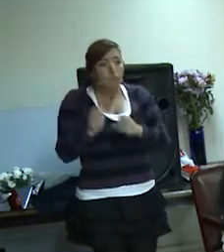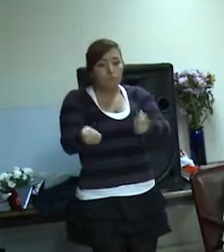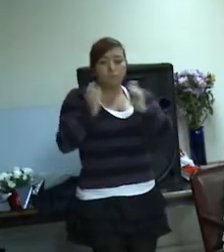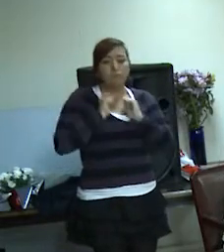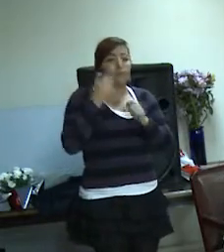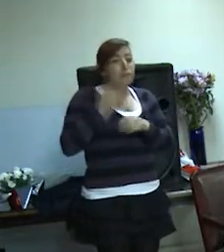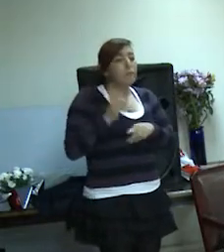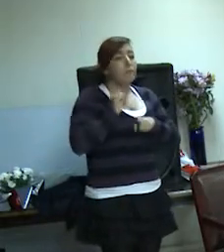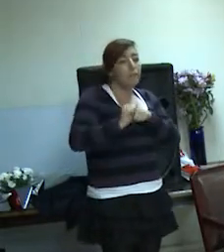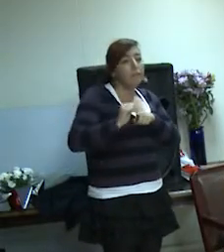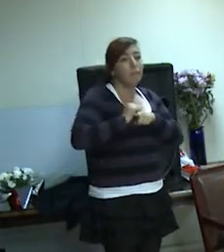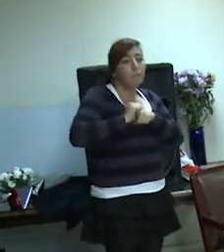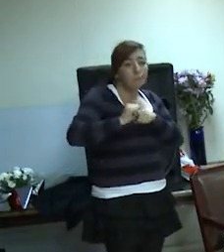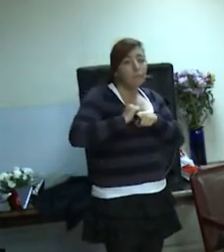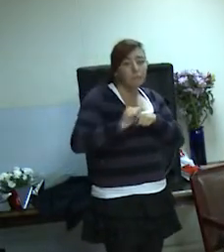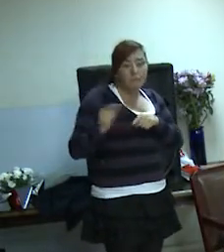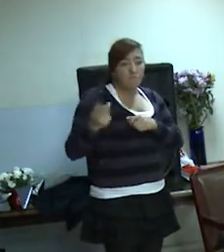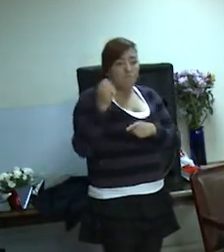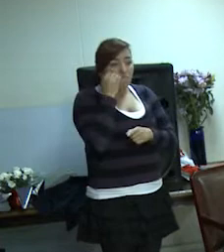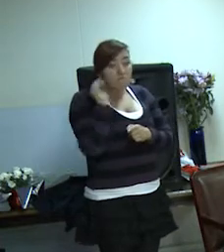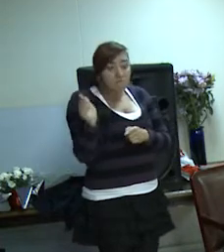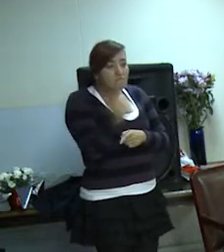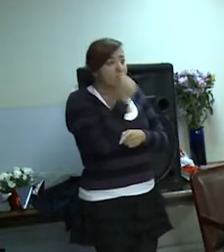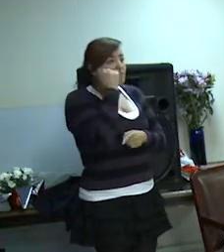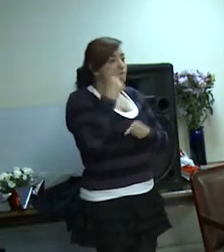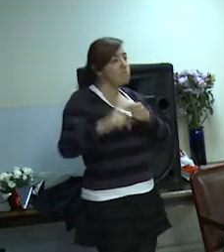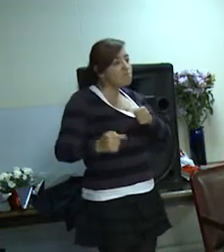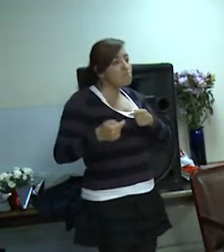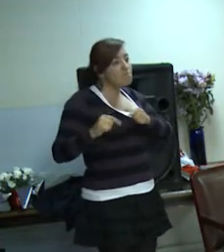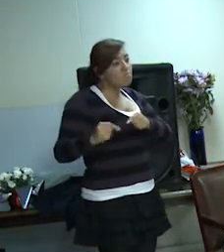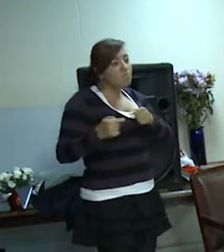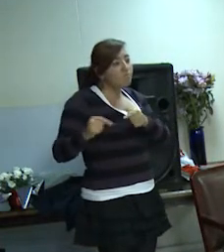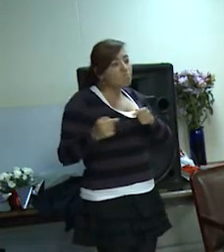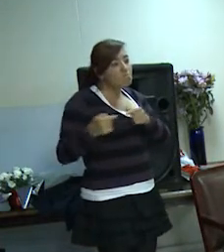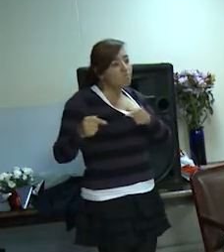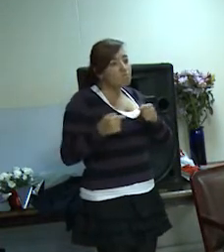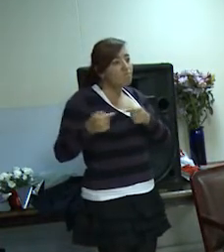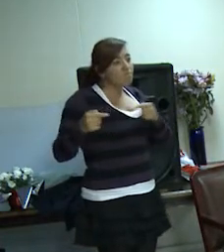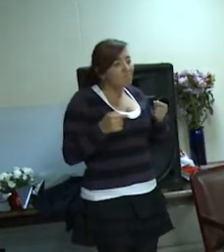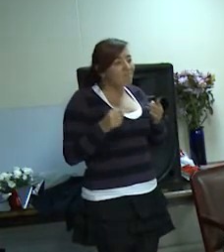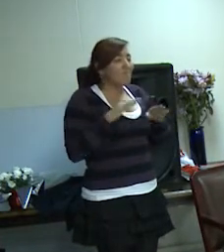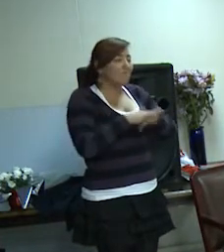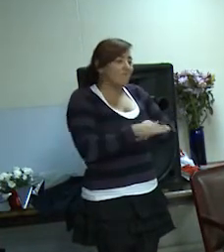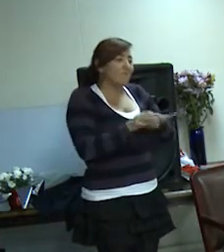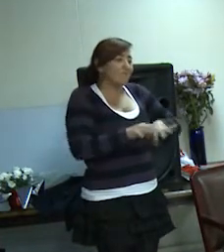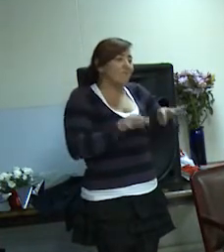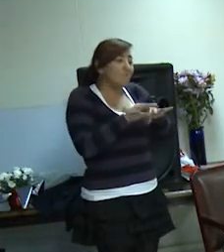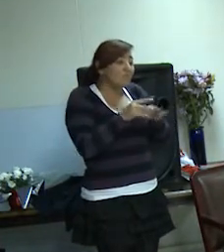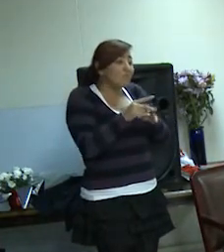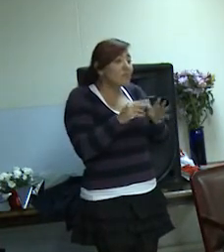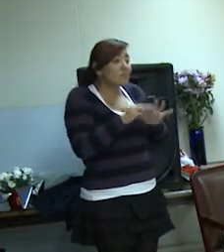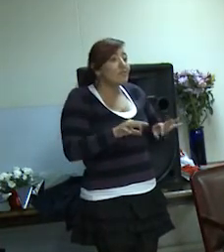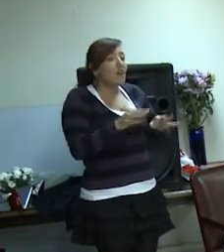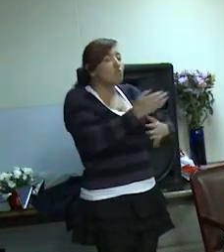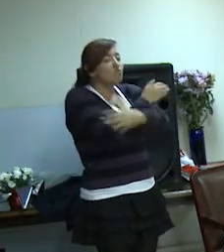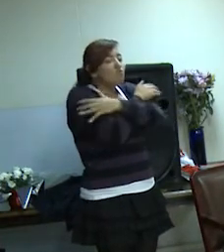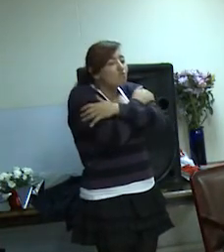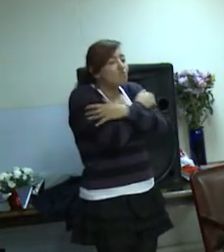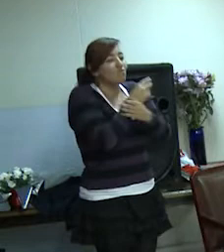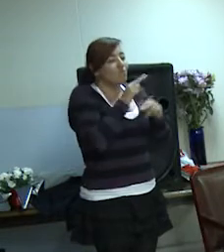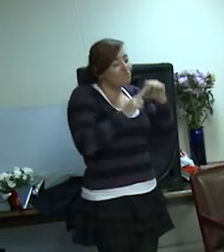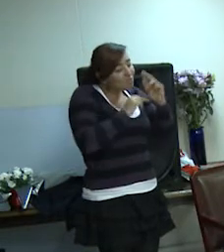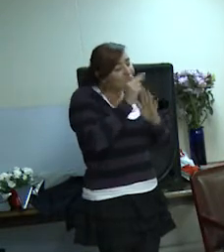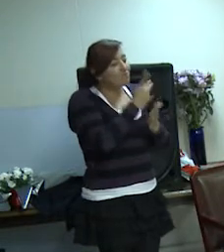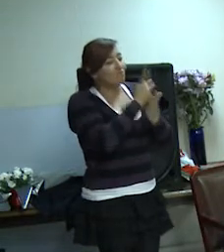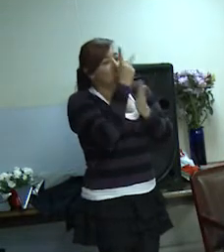entonces se genera como competencia entre los mismos maestros, y una de las cosas del llamado es a abrazarse precisamente y a construir